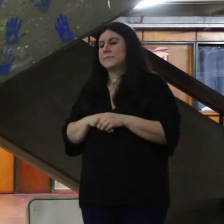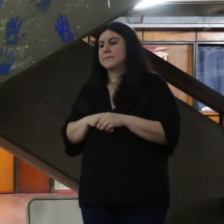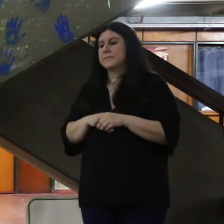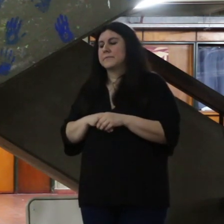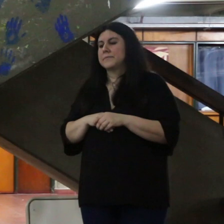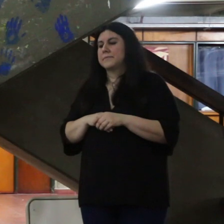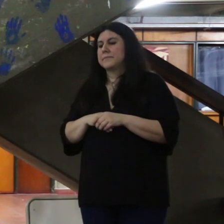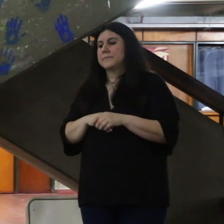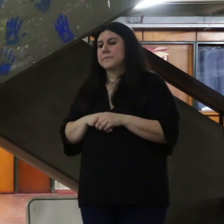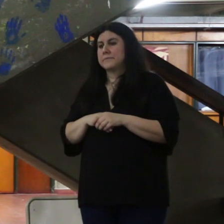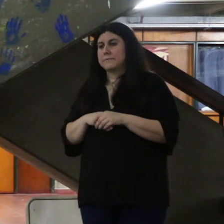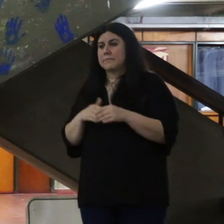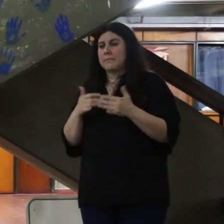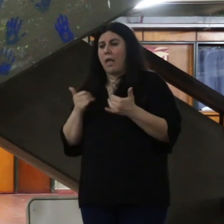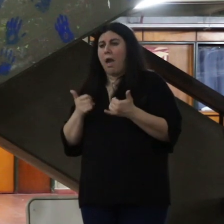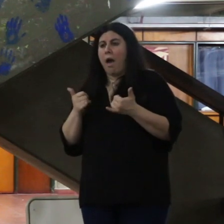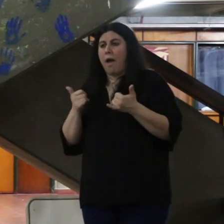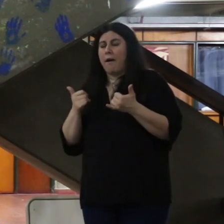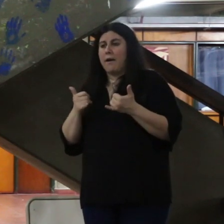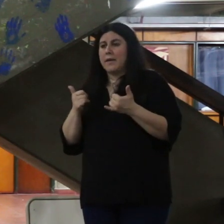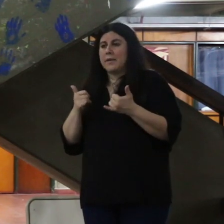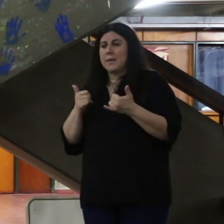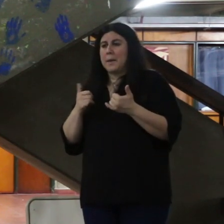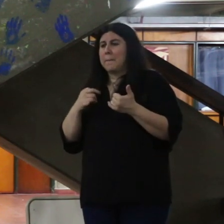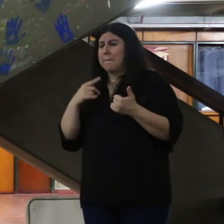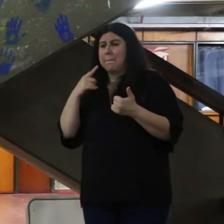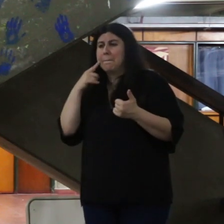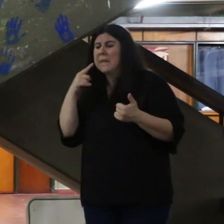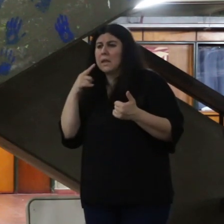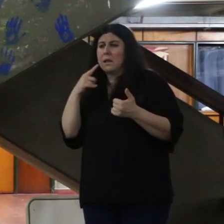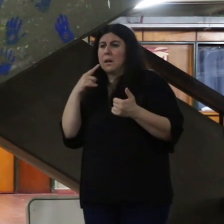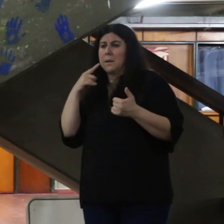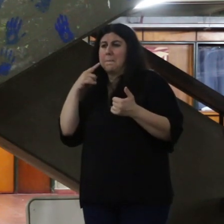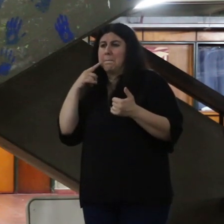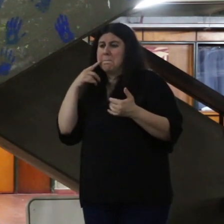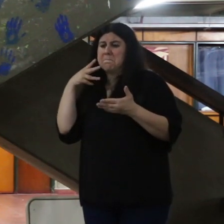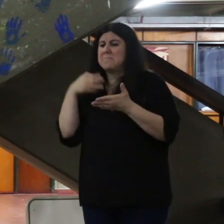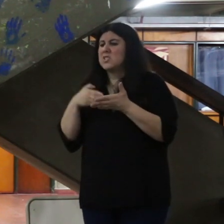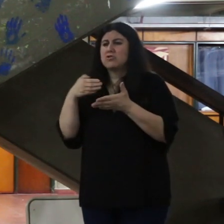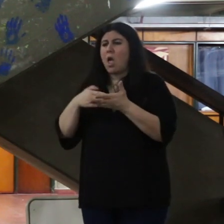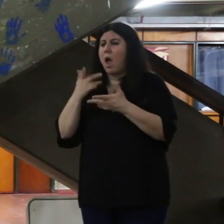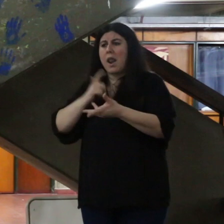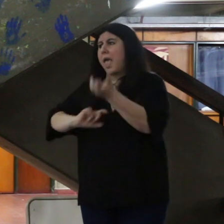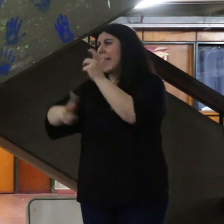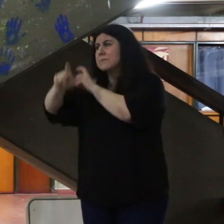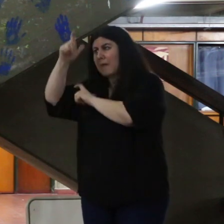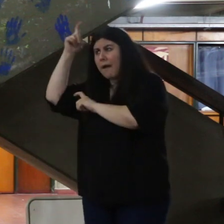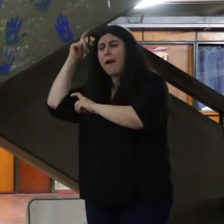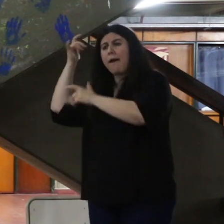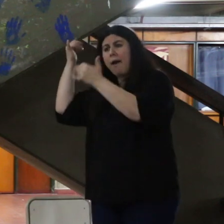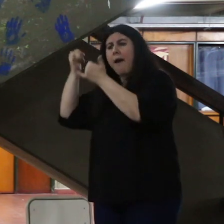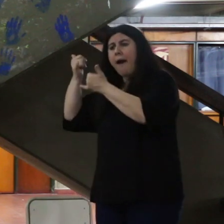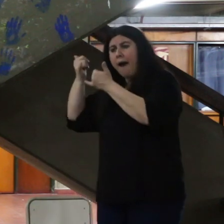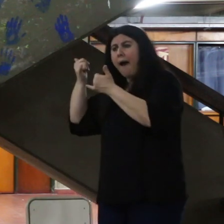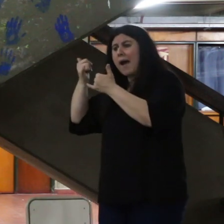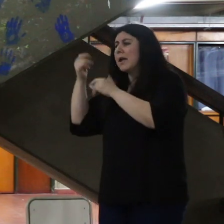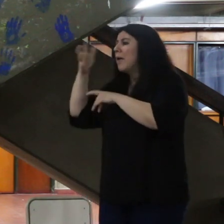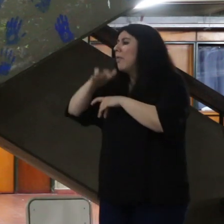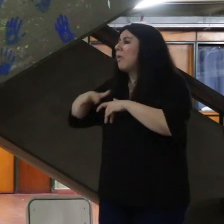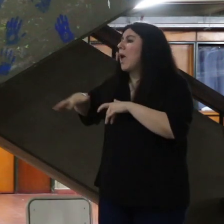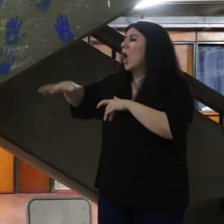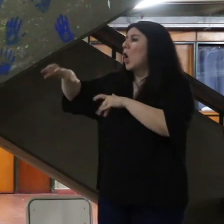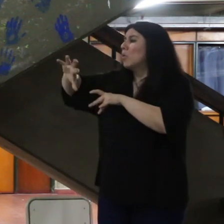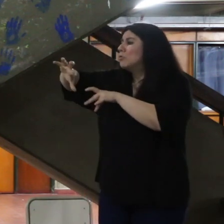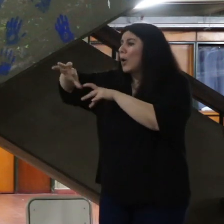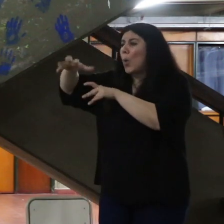hay miles, cientos de miles, millones de experiencias, ¿sí? De los sectores